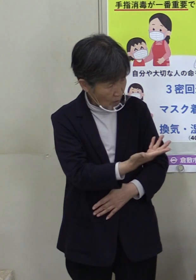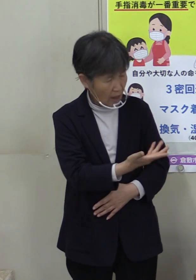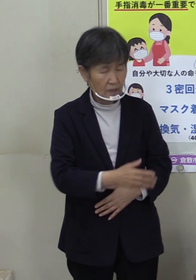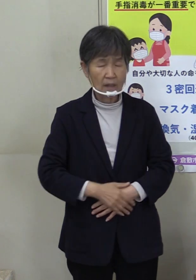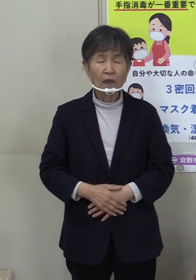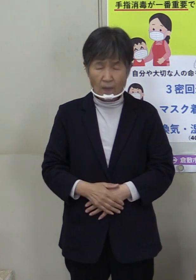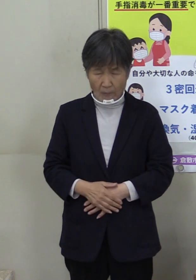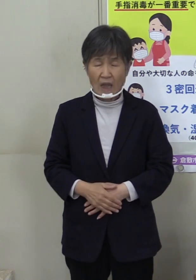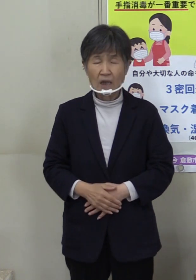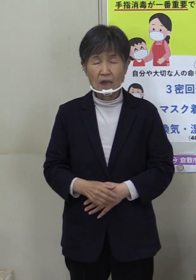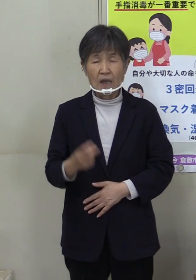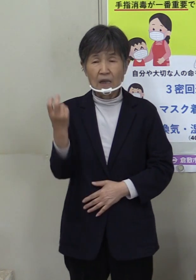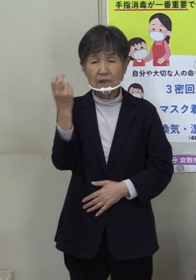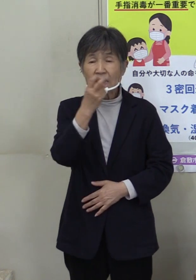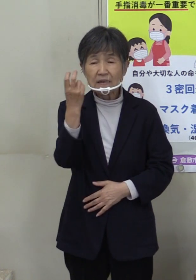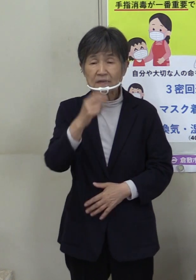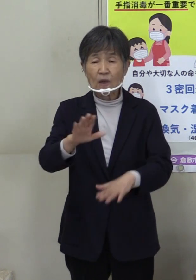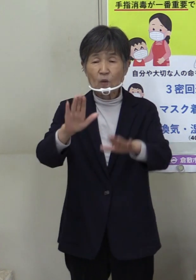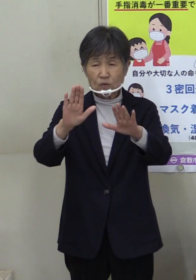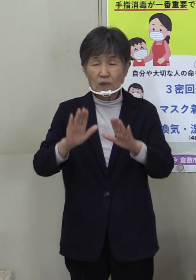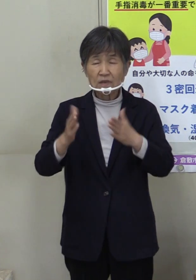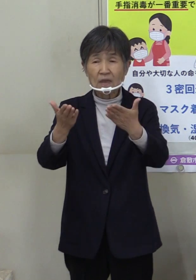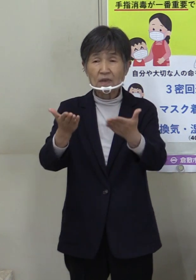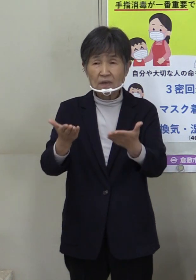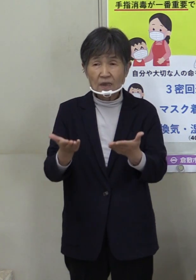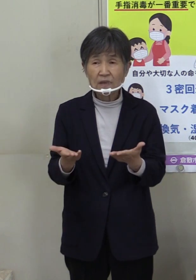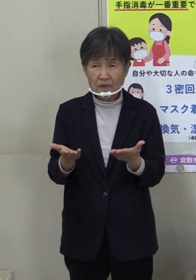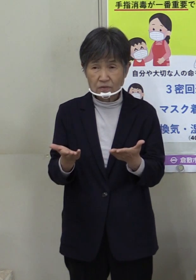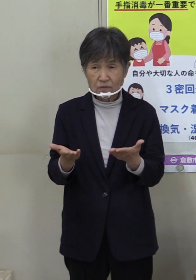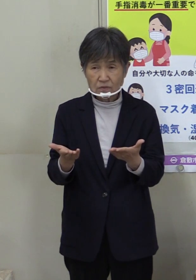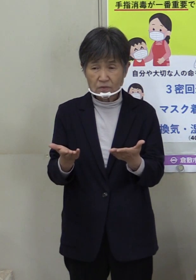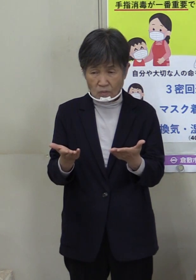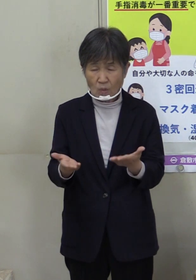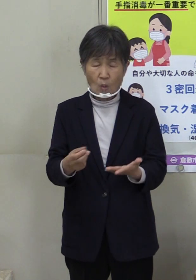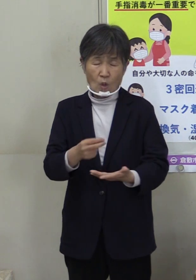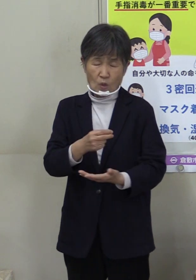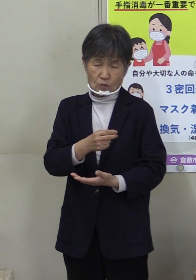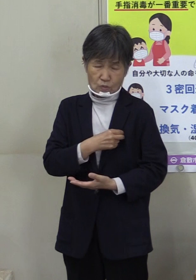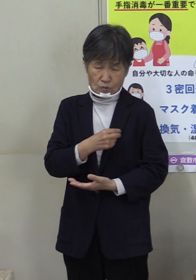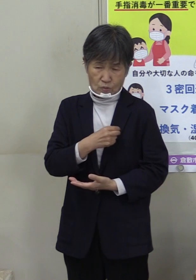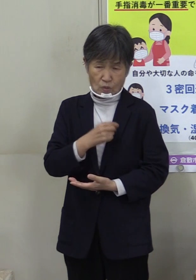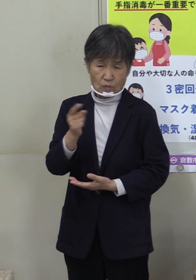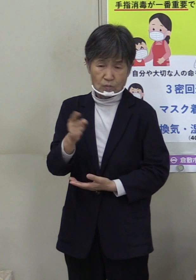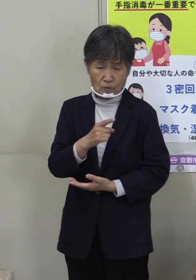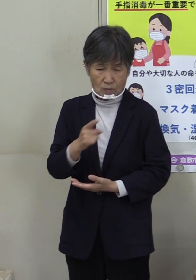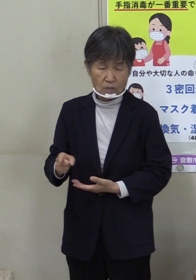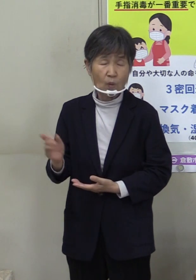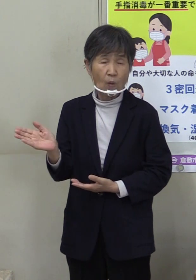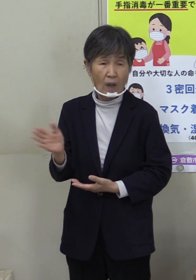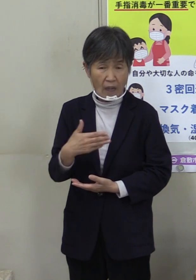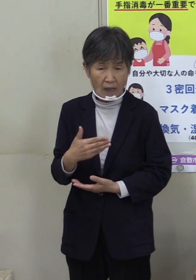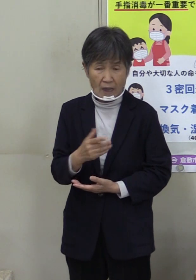検査を受けていただくということを従業員の方から、言っていただいてます